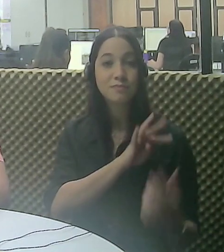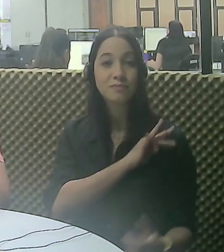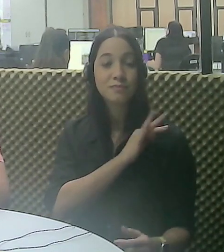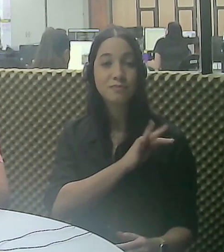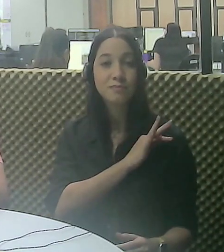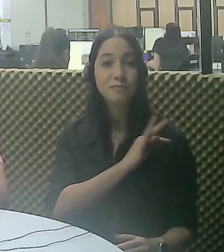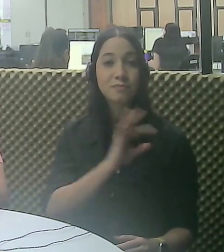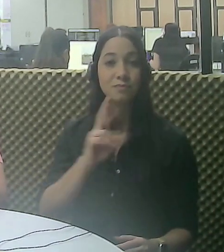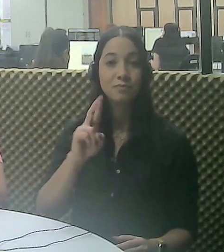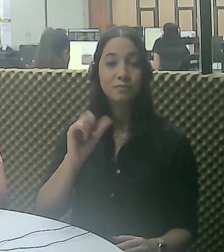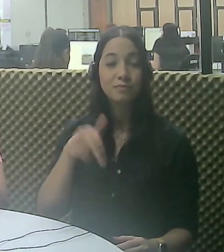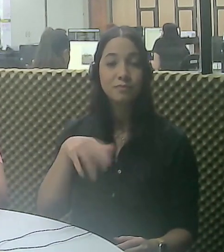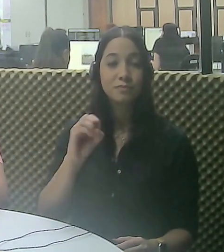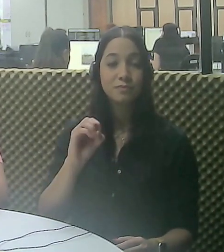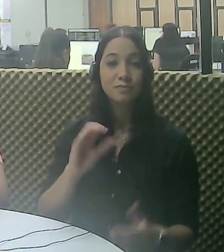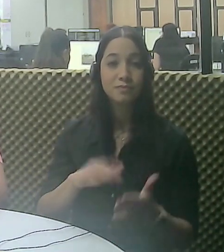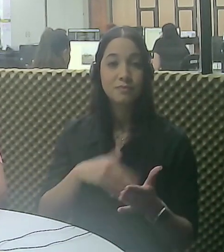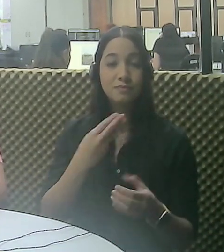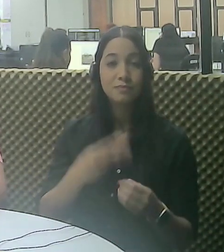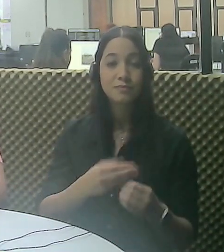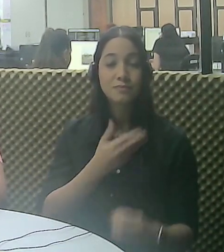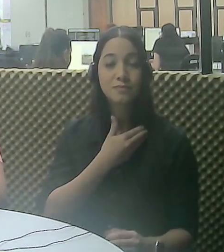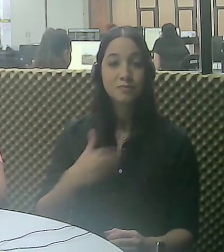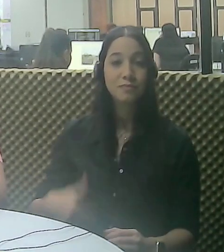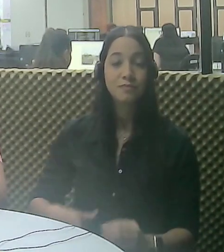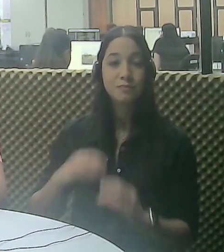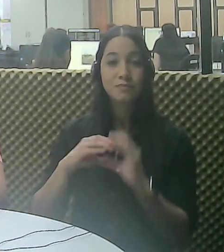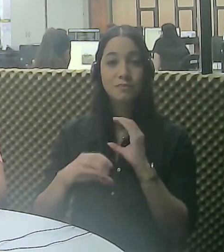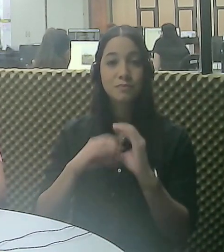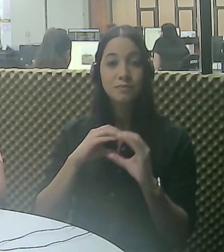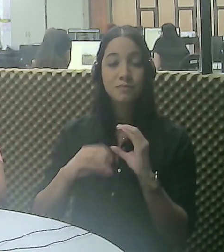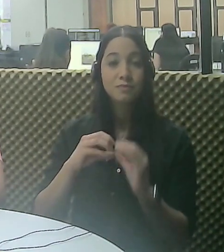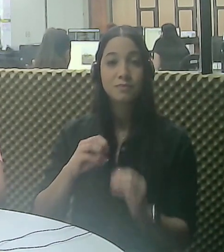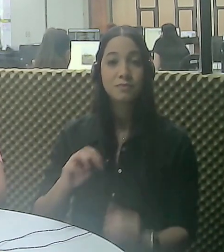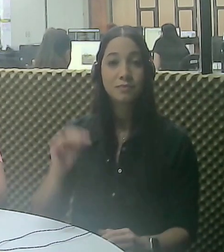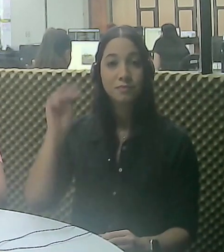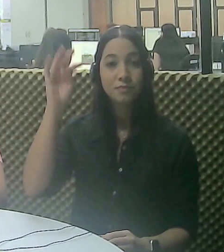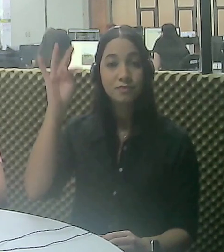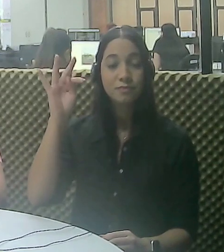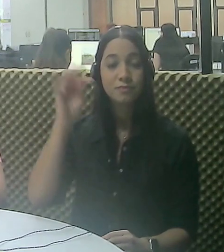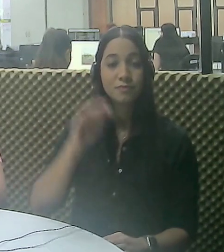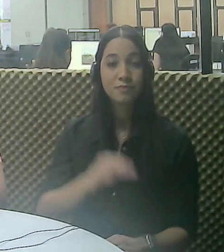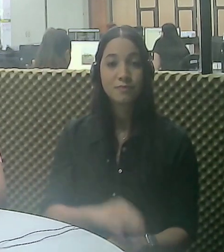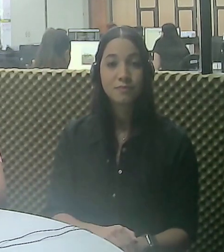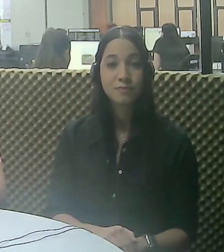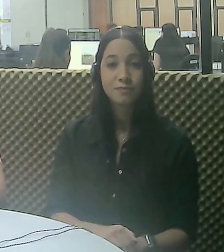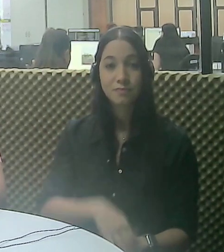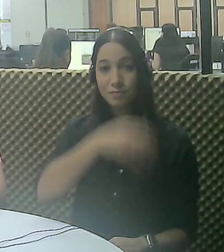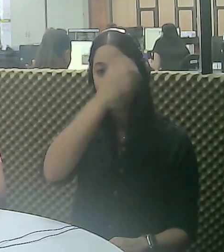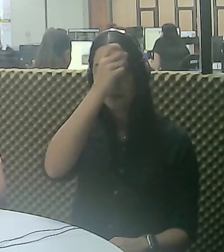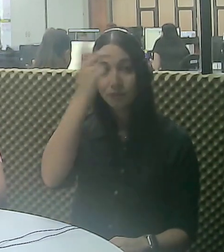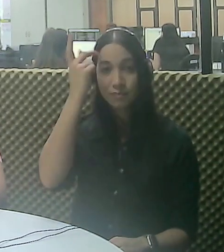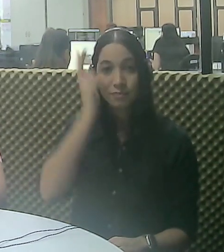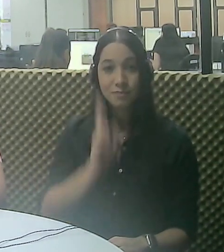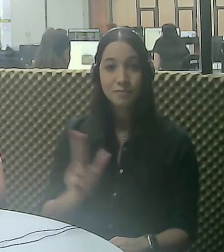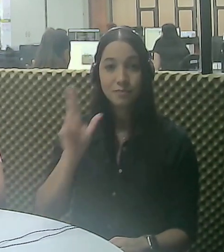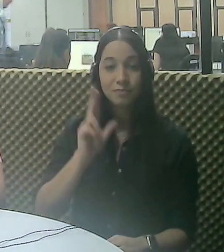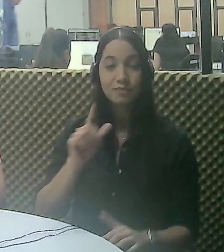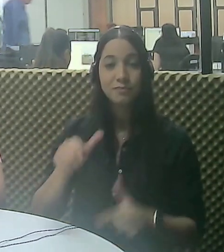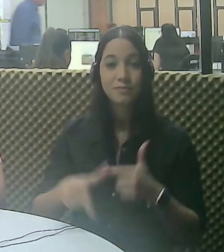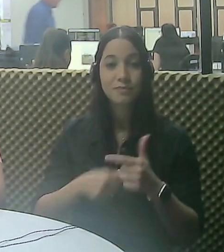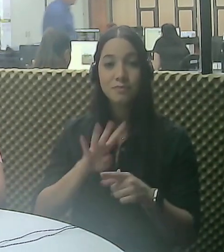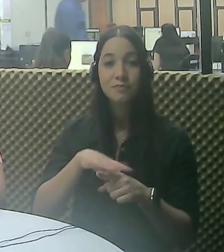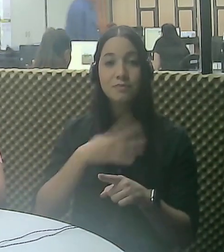Responsável técnico, Cristiano Silva. Secretário Municipal de Governo e Comunicação, Marco Túlio de Castro Kalimann. Prefeitura